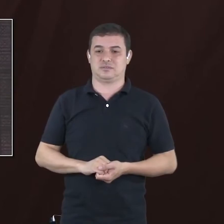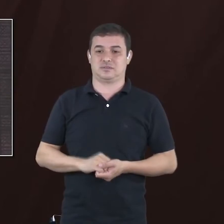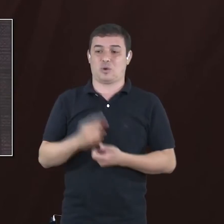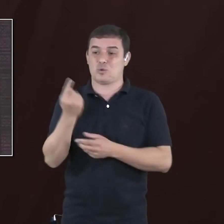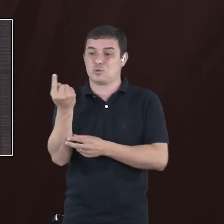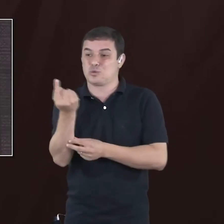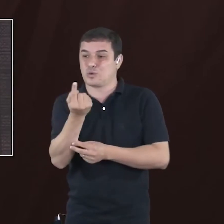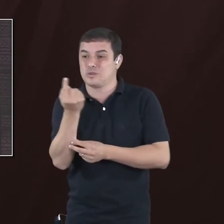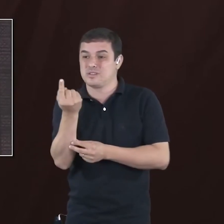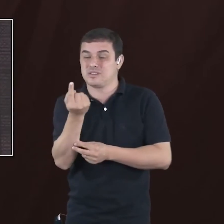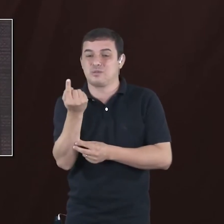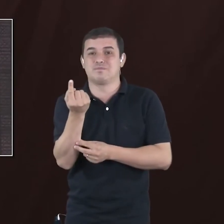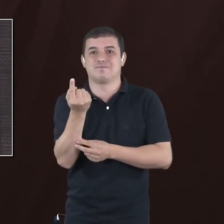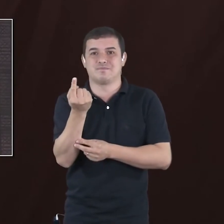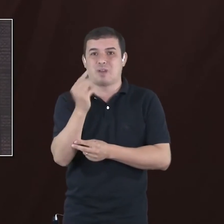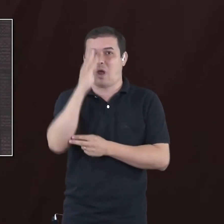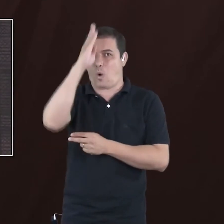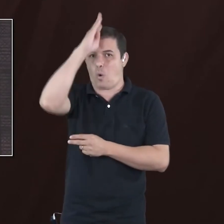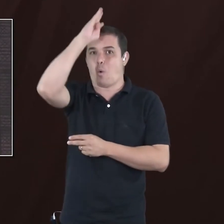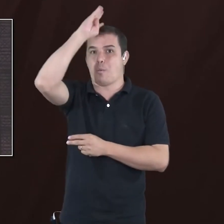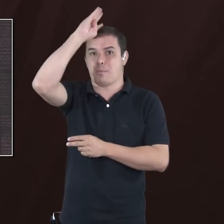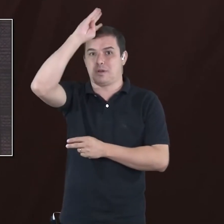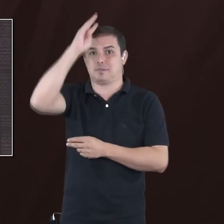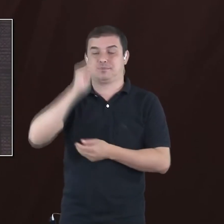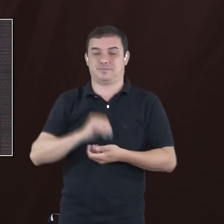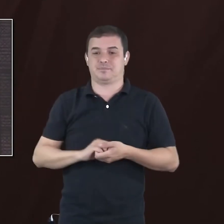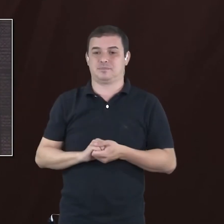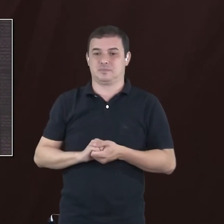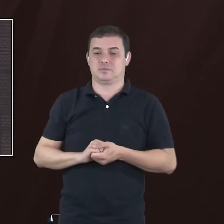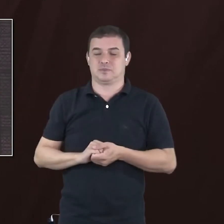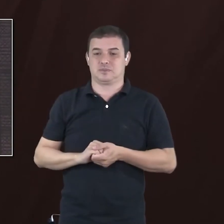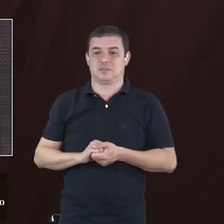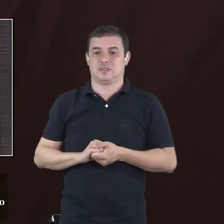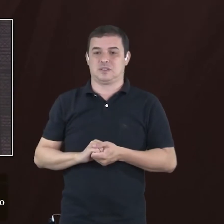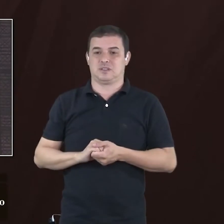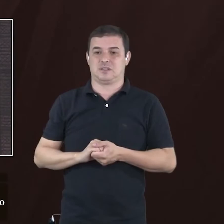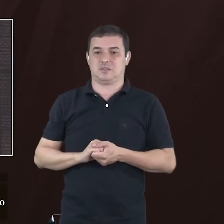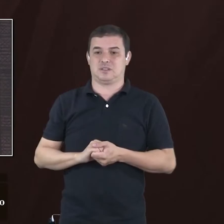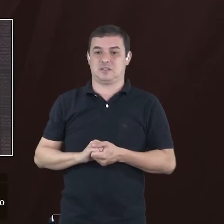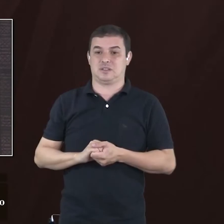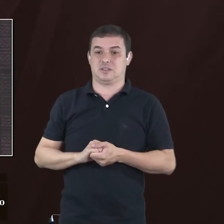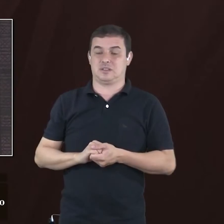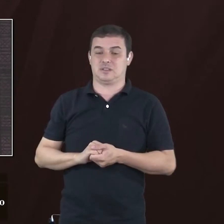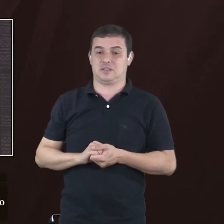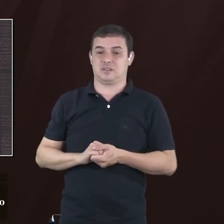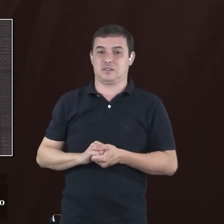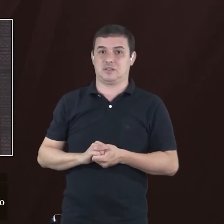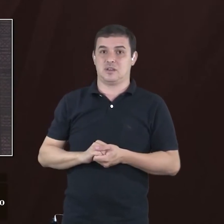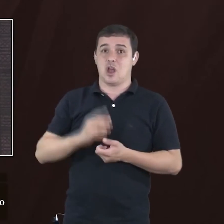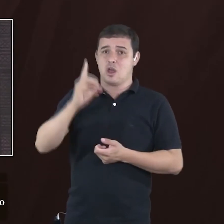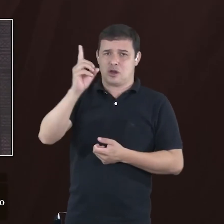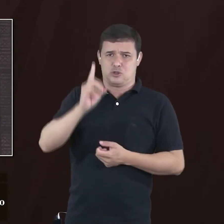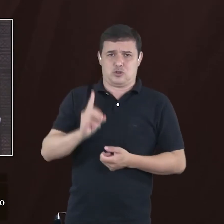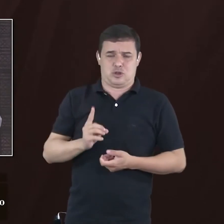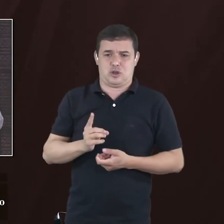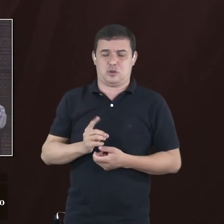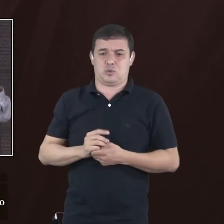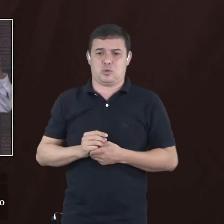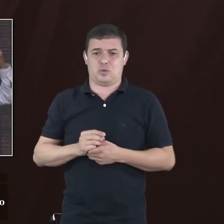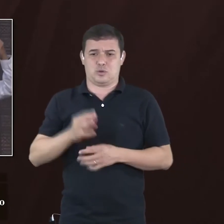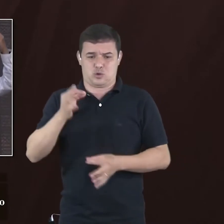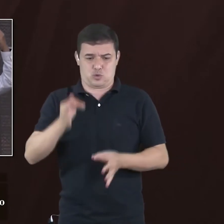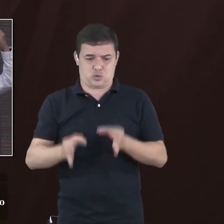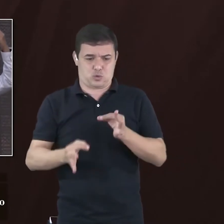sozinho. Por ser romano, por ser cidadão romano, Paulo tinha direito a ser julgado